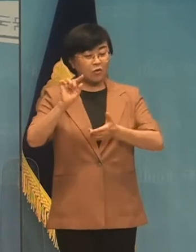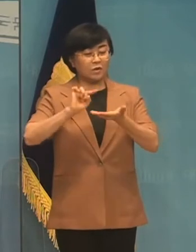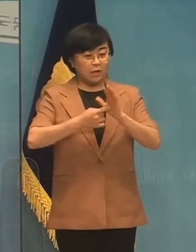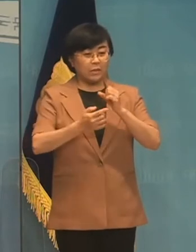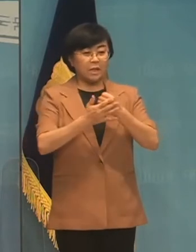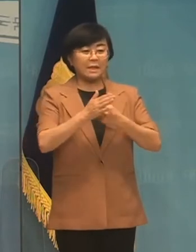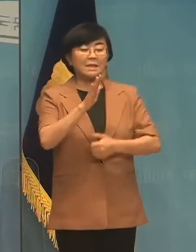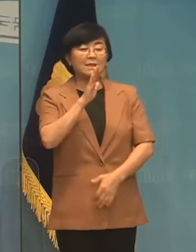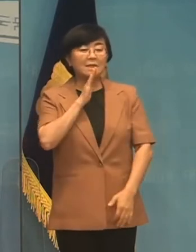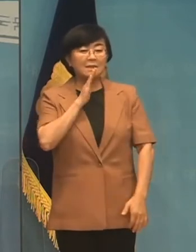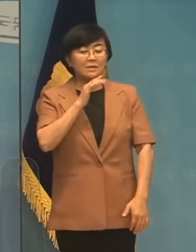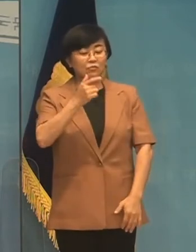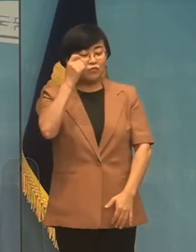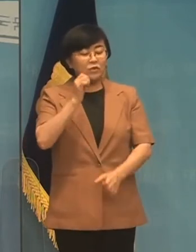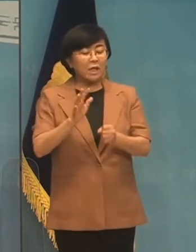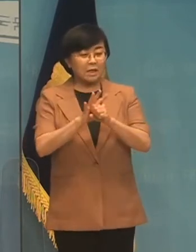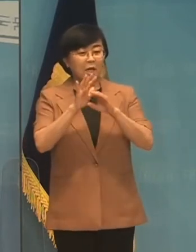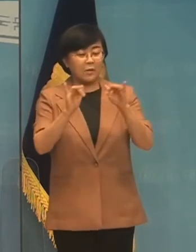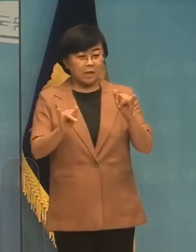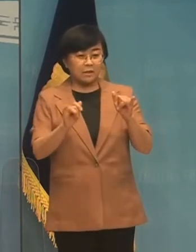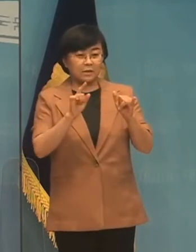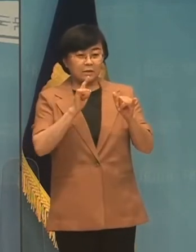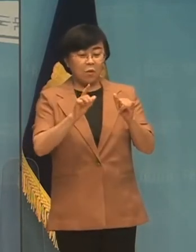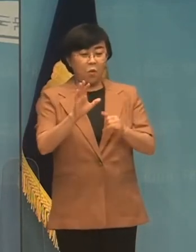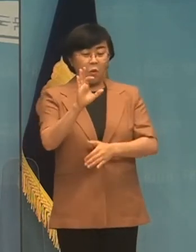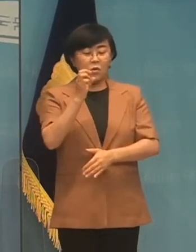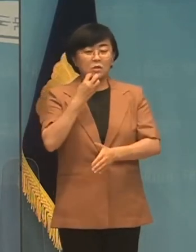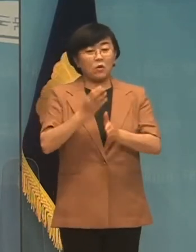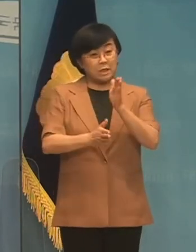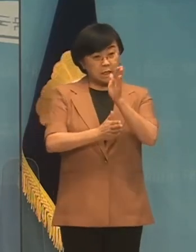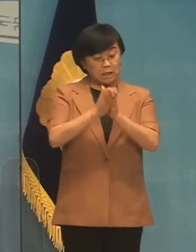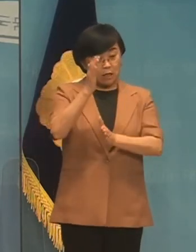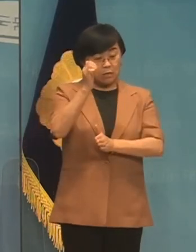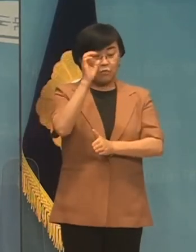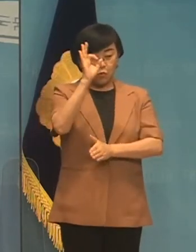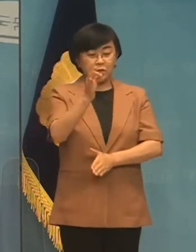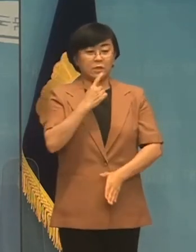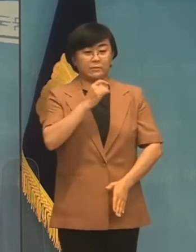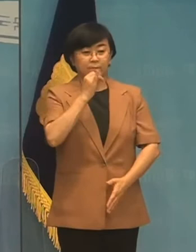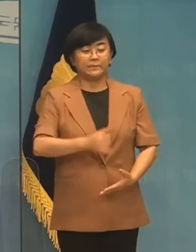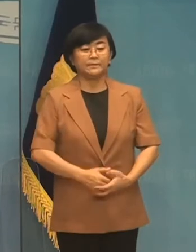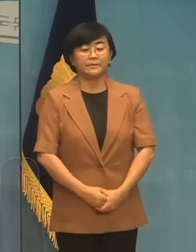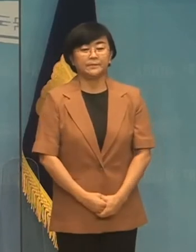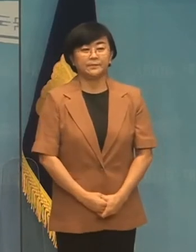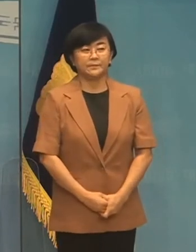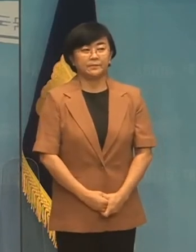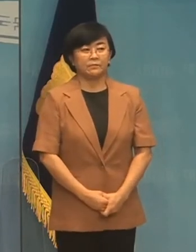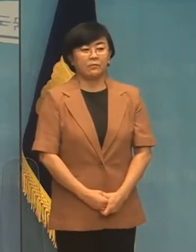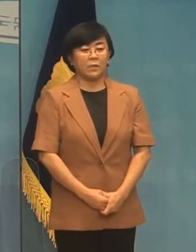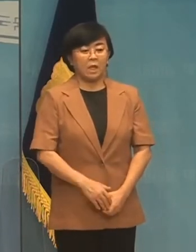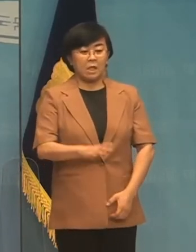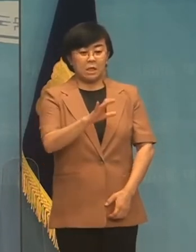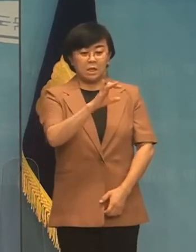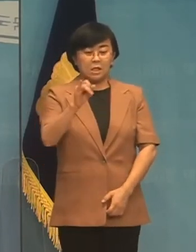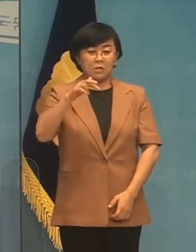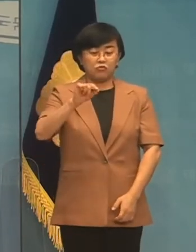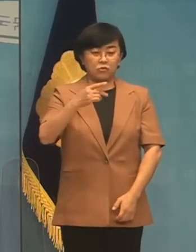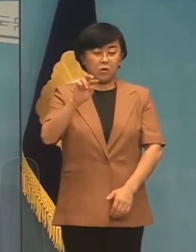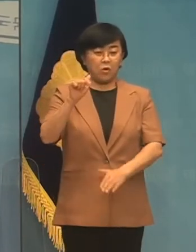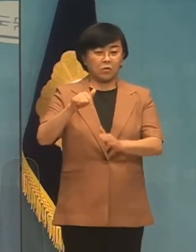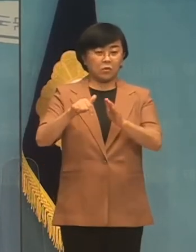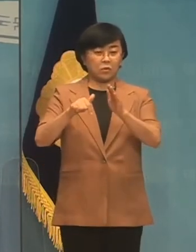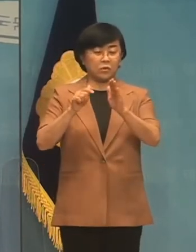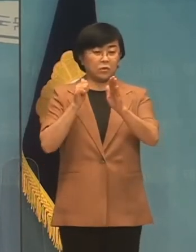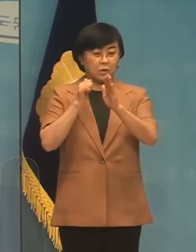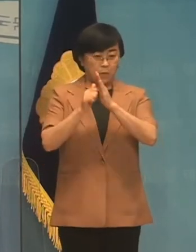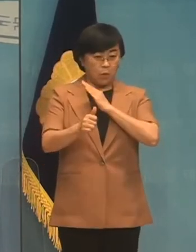큰 수혜자가 된 것을 오세훈은 똑똑히 도왔기 때문입니다. 이준석 대표 또한